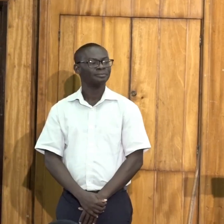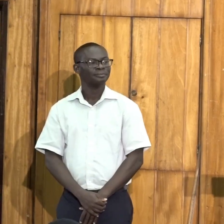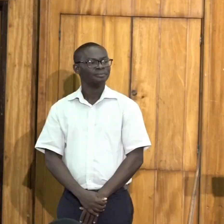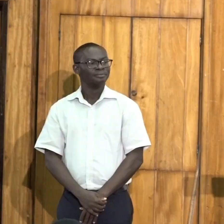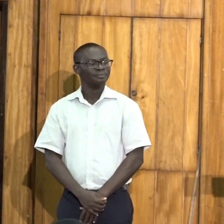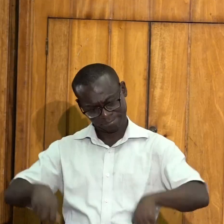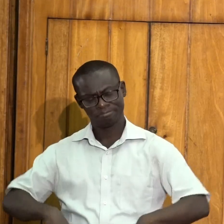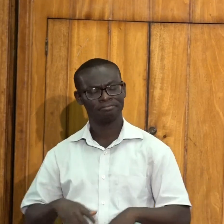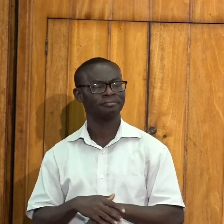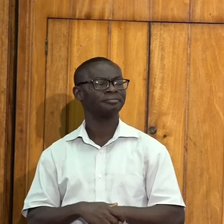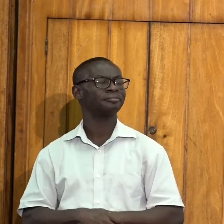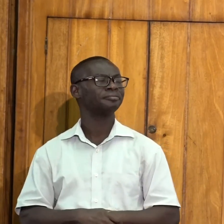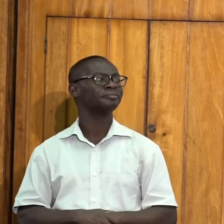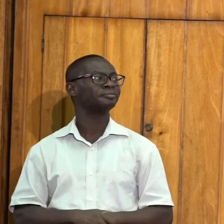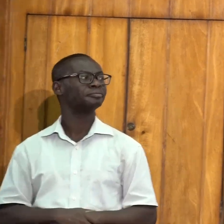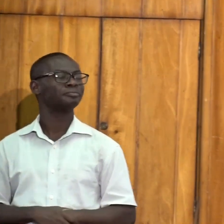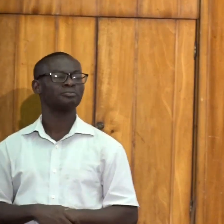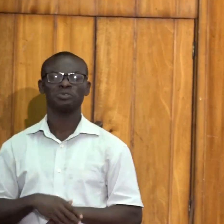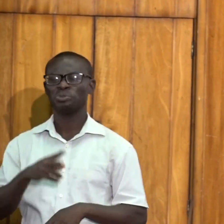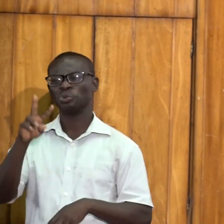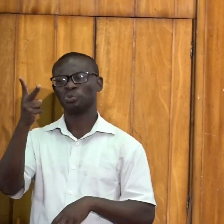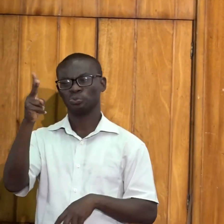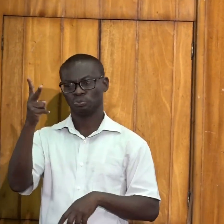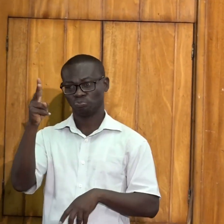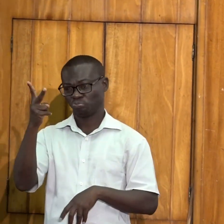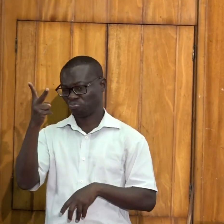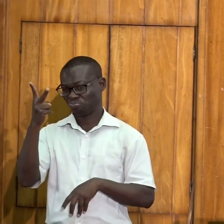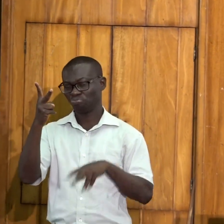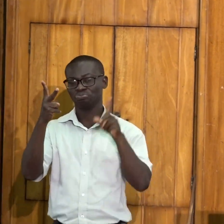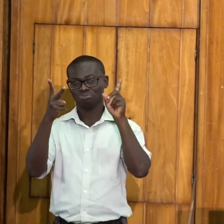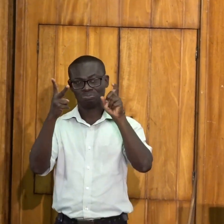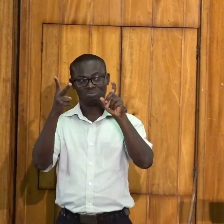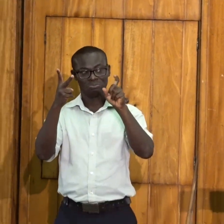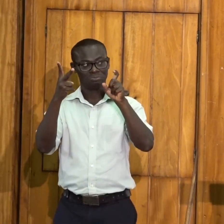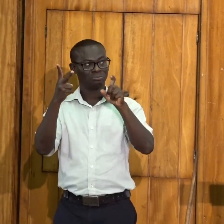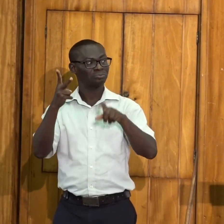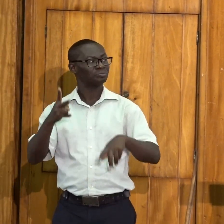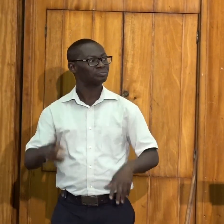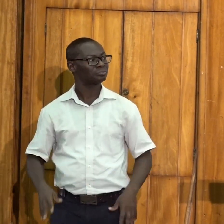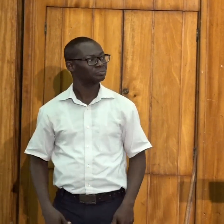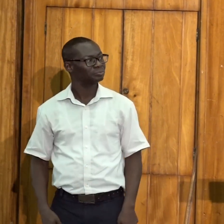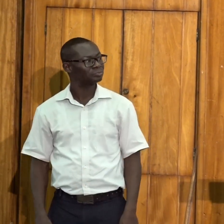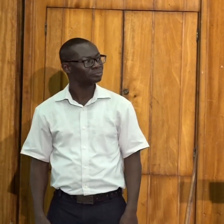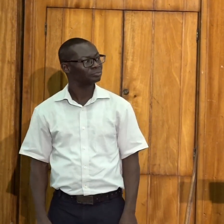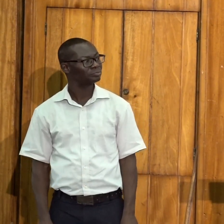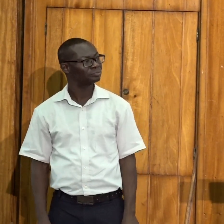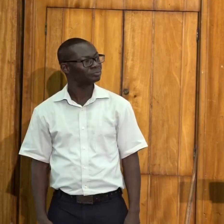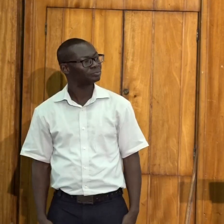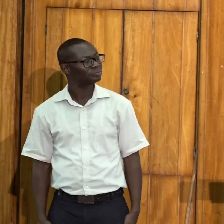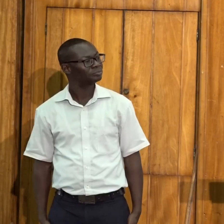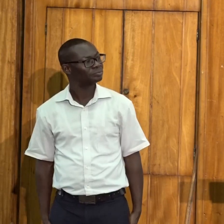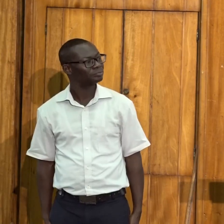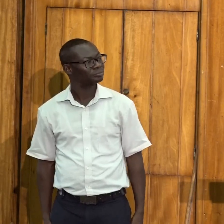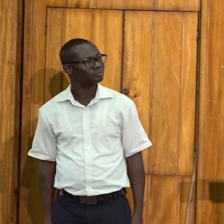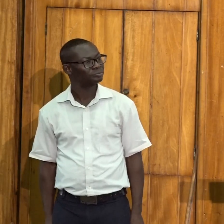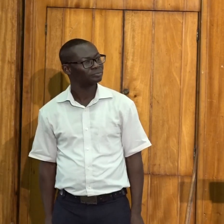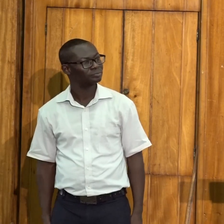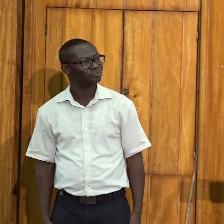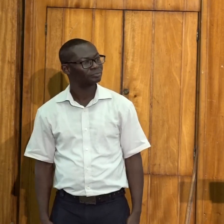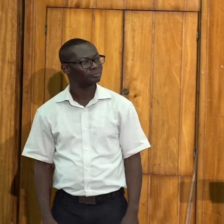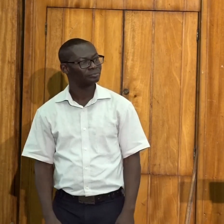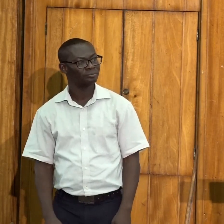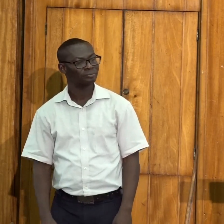Thank you. Thanks. Before we close. Yes, please. Does he have a microphone, or